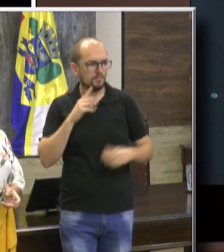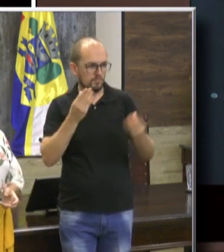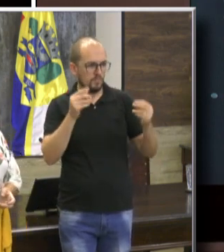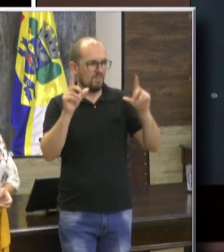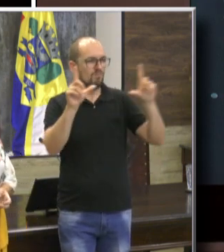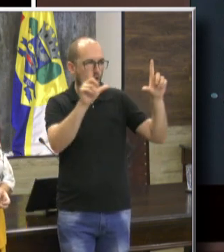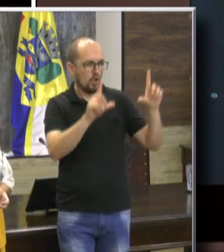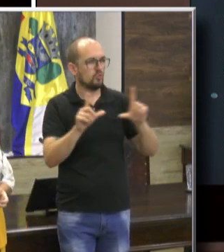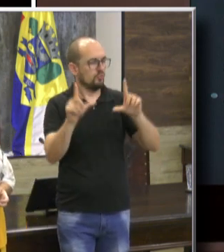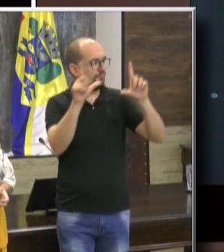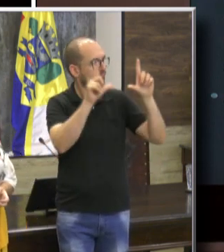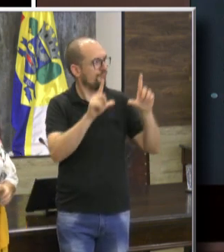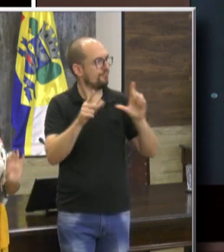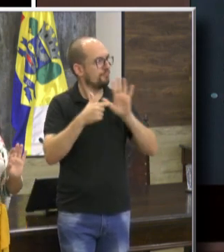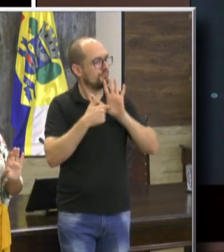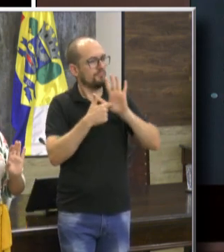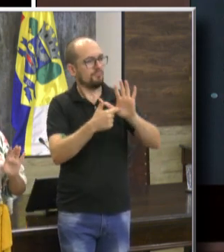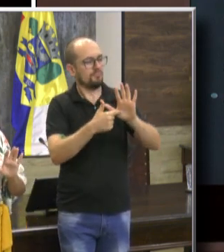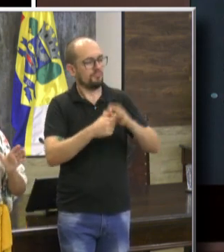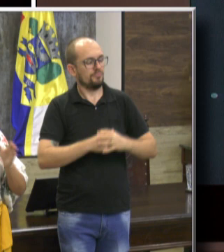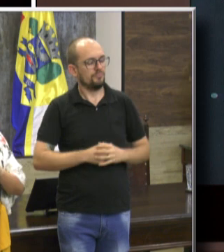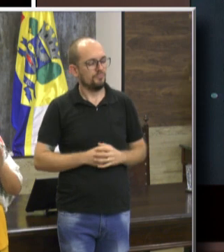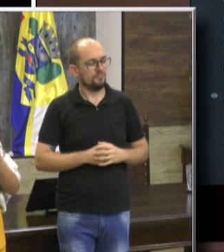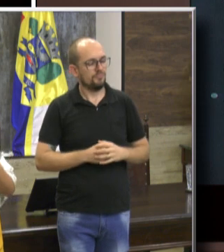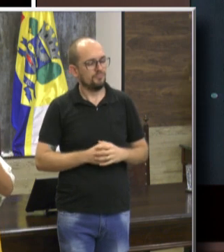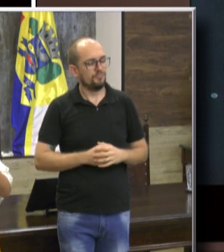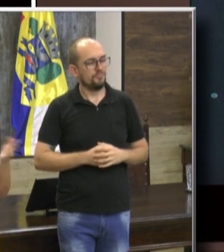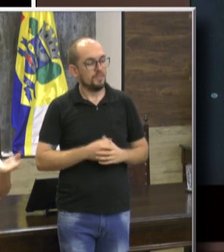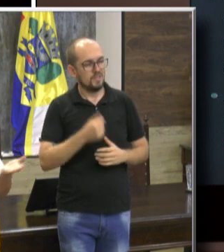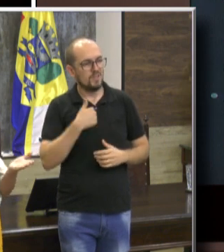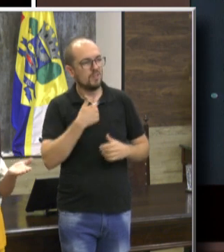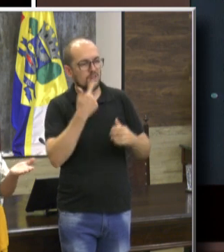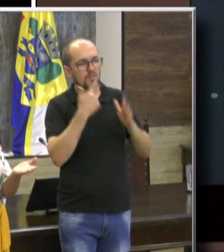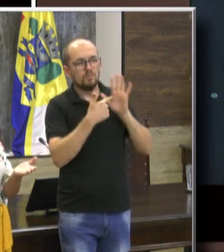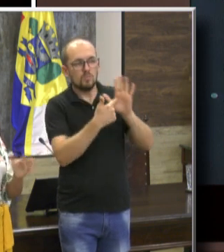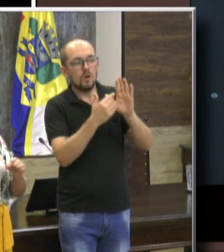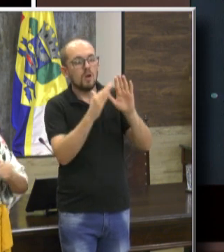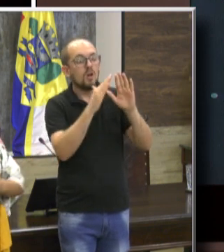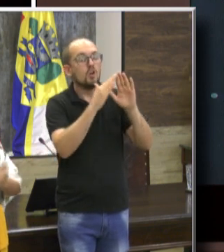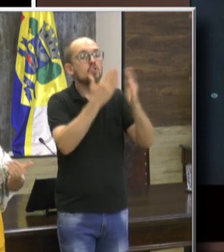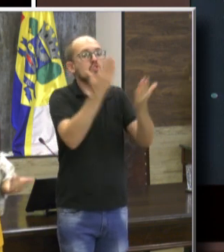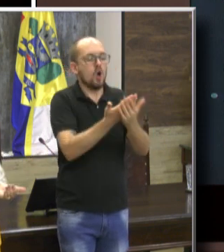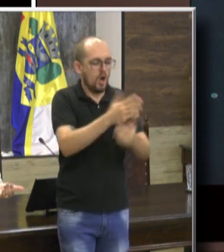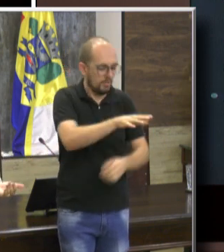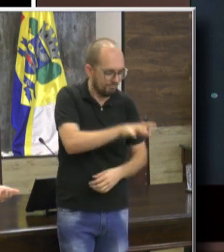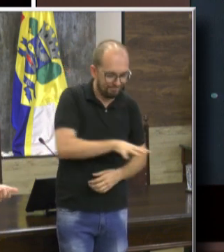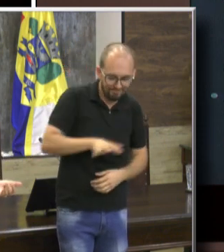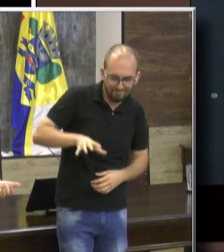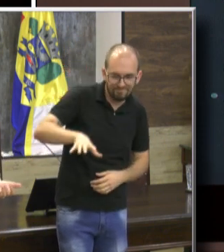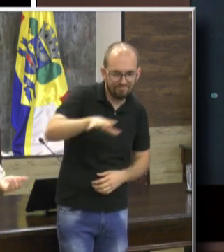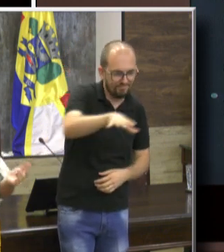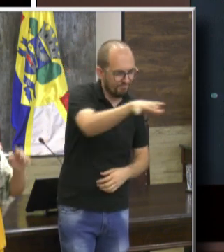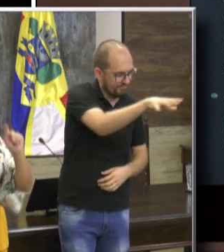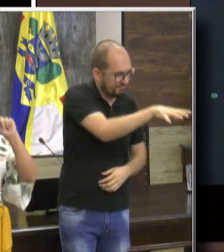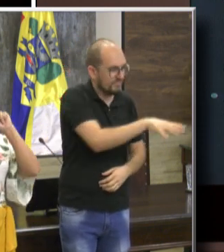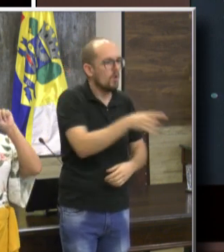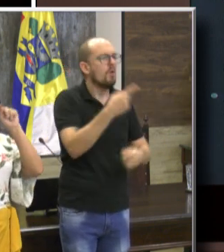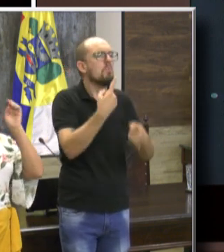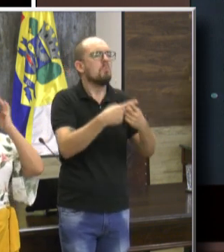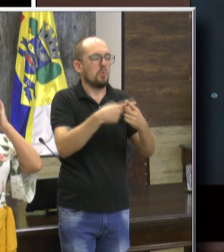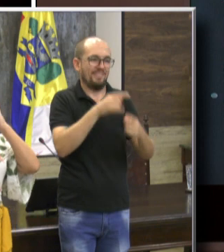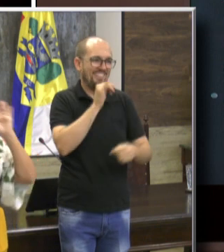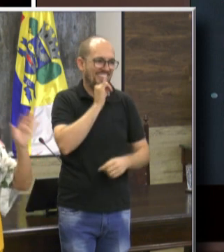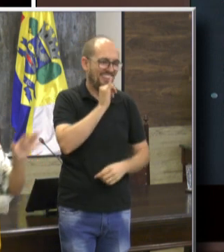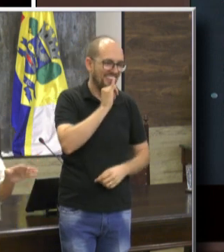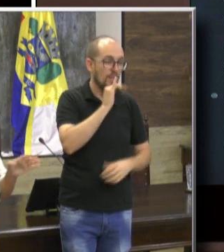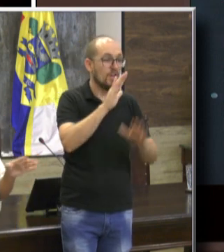tá? Ali, eu vou mostrar também um pouco de como a escola se preparou para receber o Gustavo, porque quando a gente fala